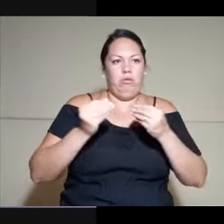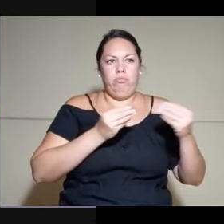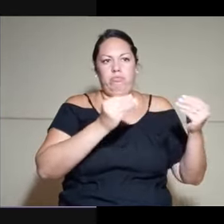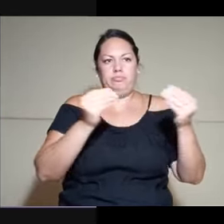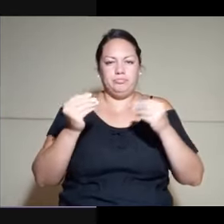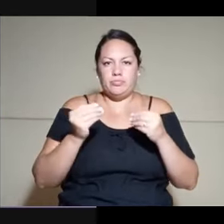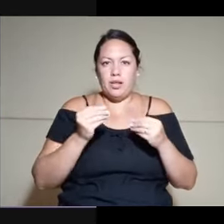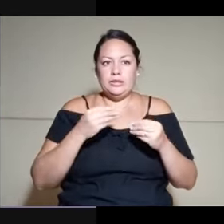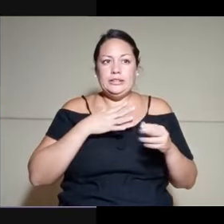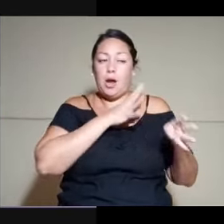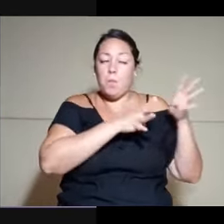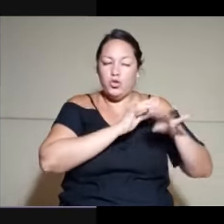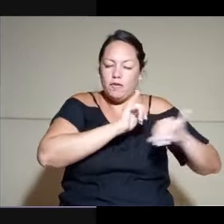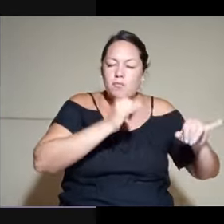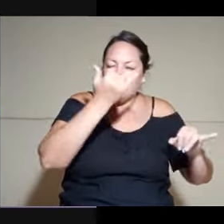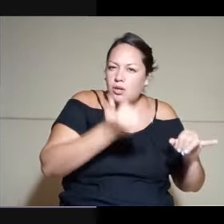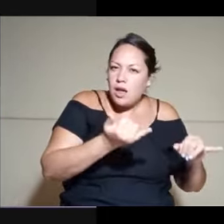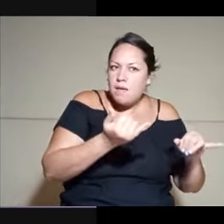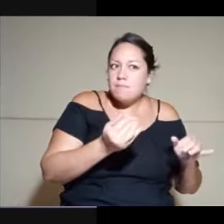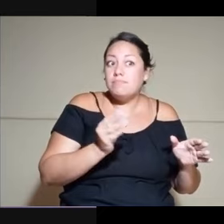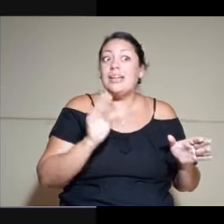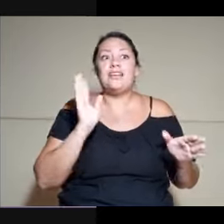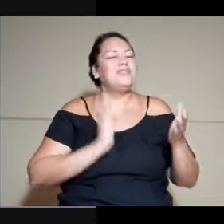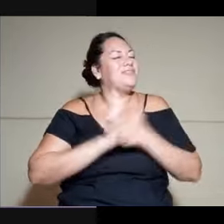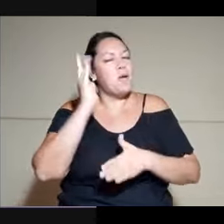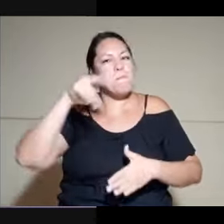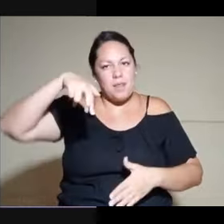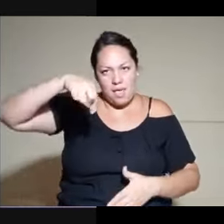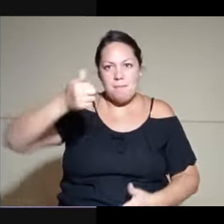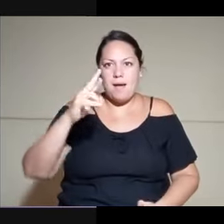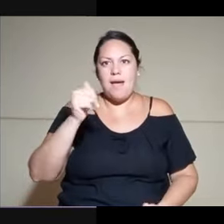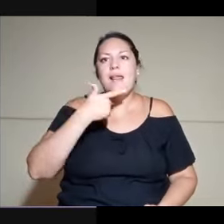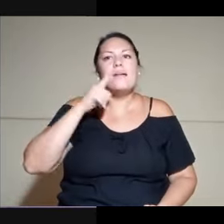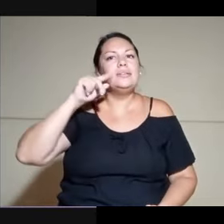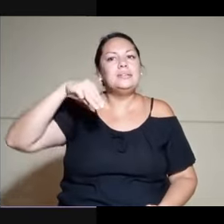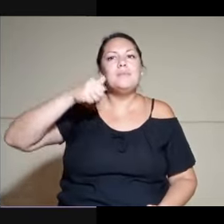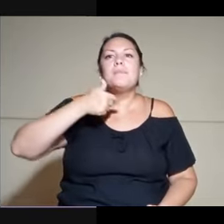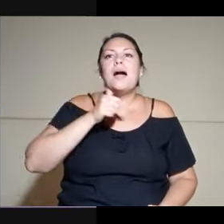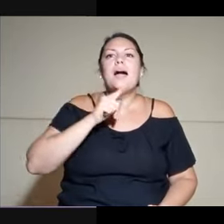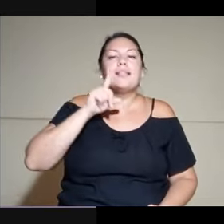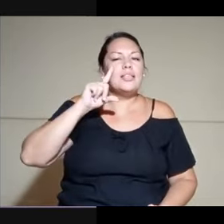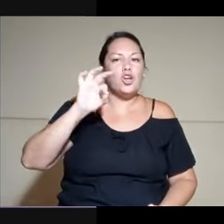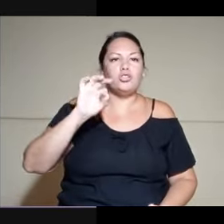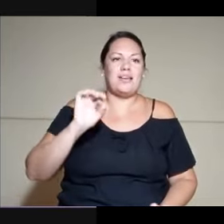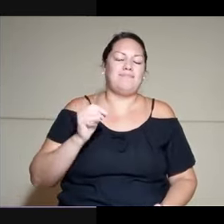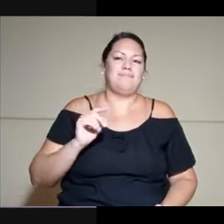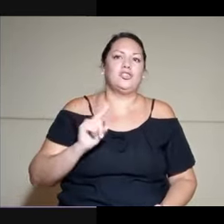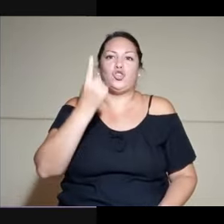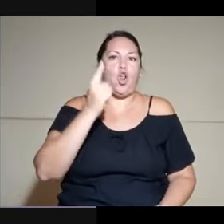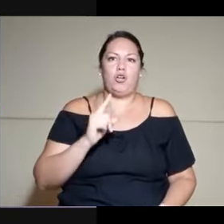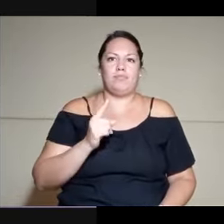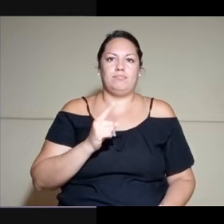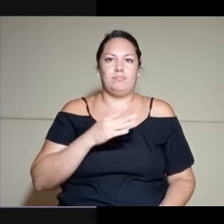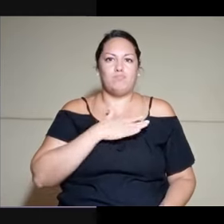Entonces, proporciona información motora y proporciona información sensitiva, ¿no es cierto? Pero siempre